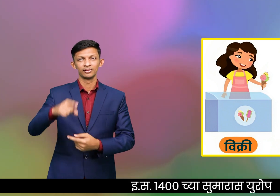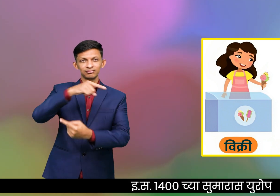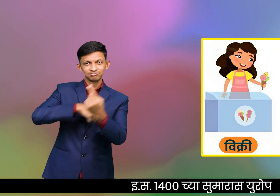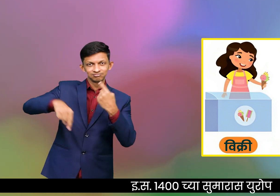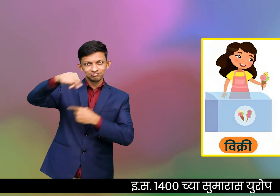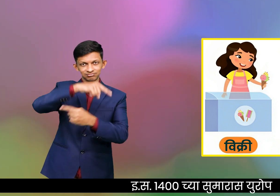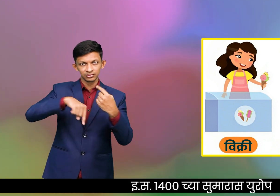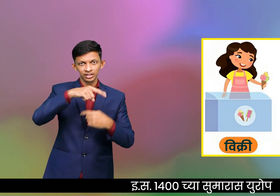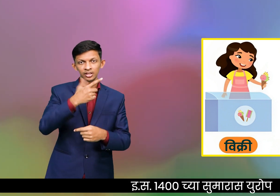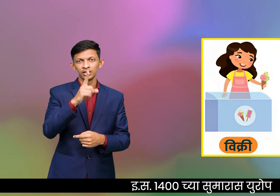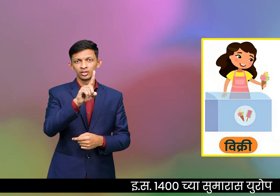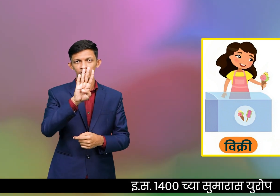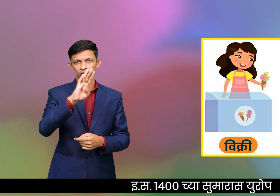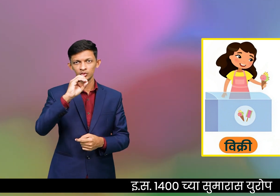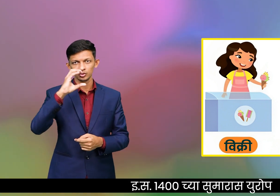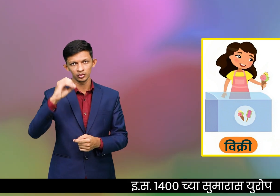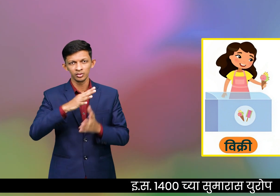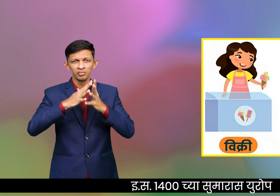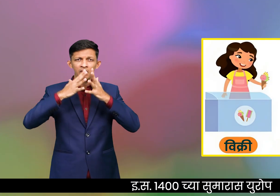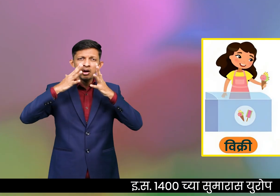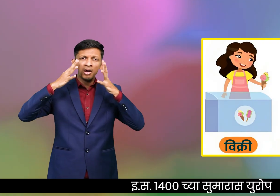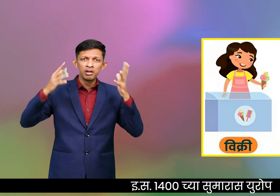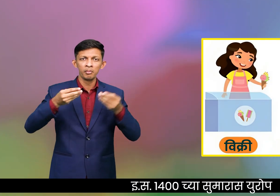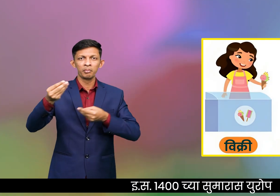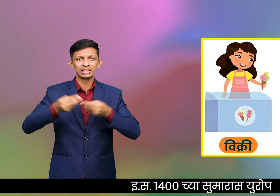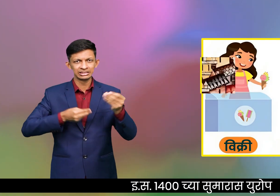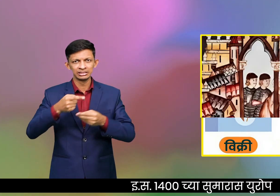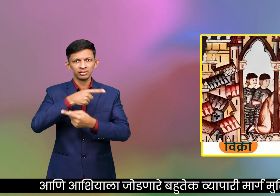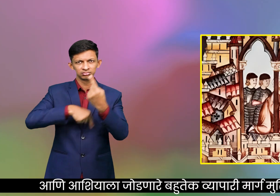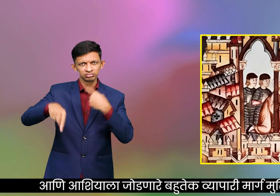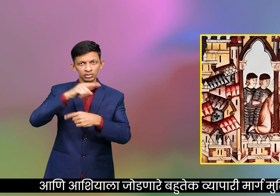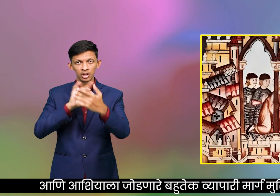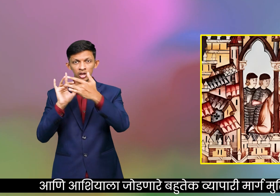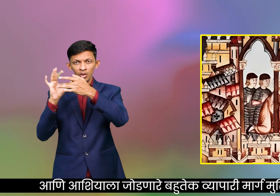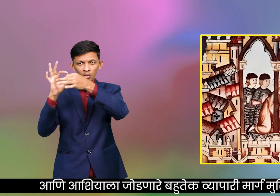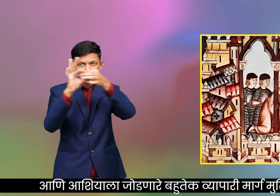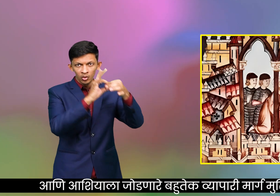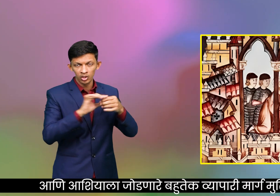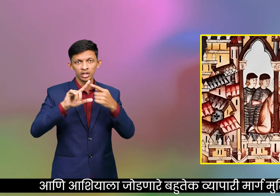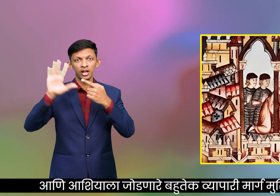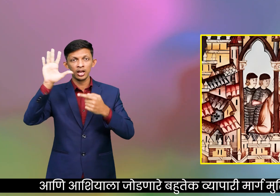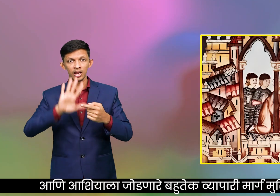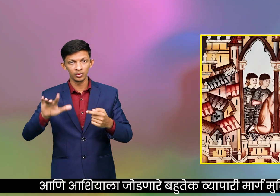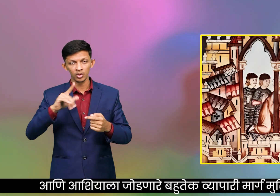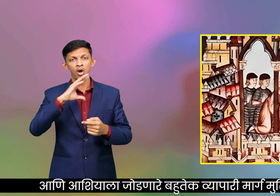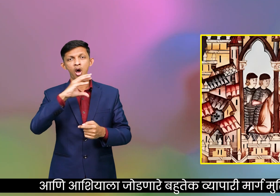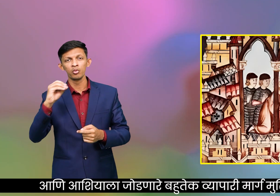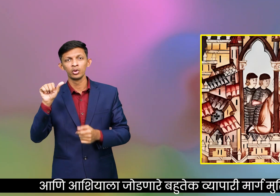IS 1400च्या सुमारास युरोप आणि आशियाला जोडणारे बहुतेक व्यापारी मार्ग